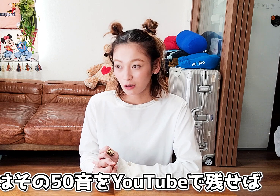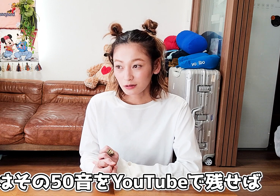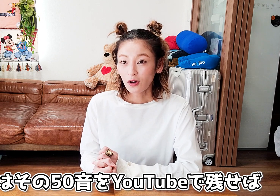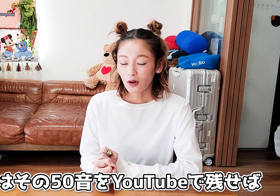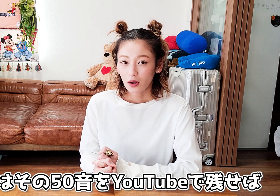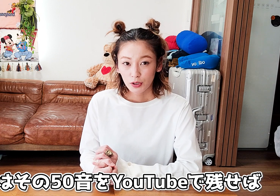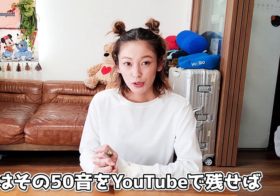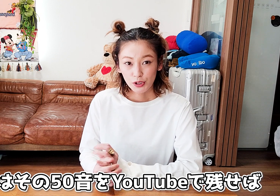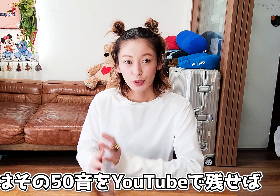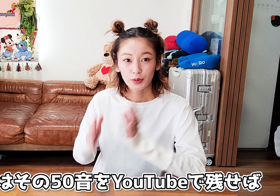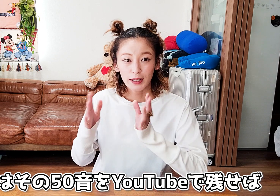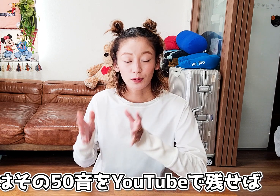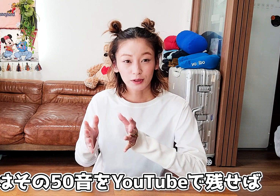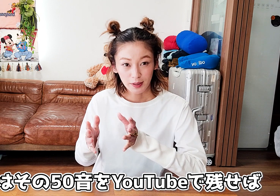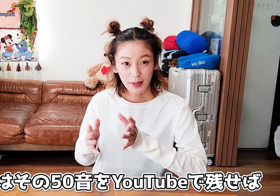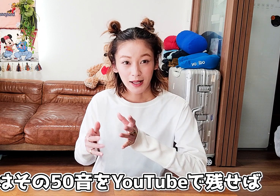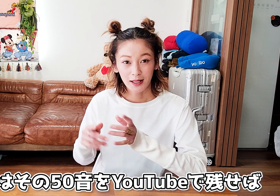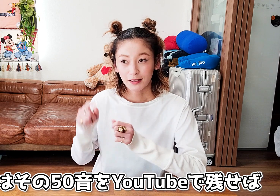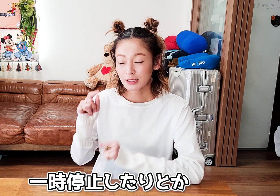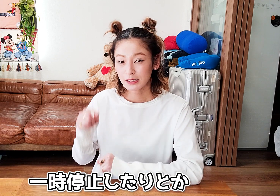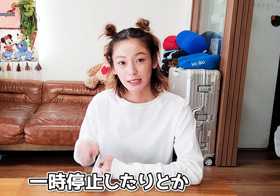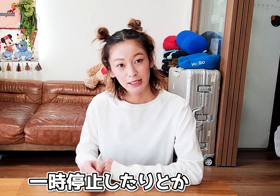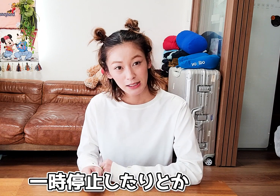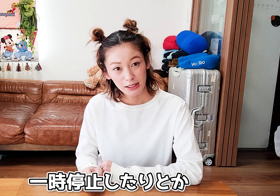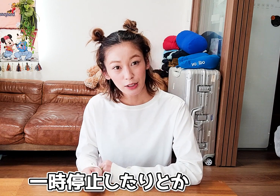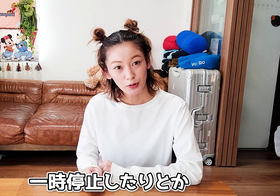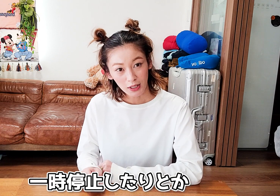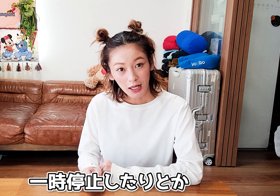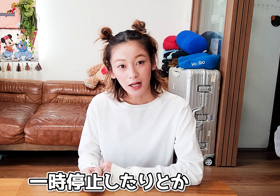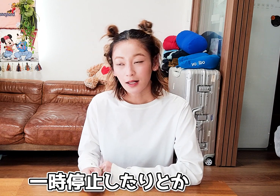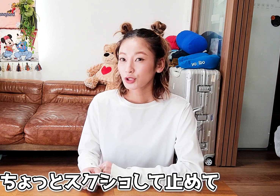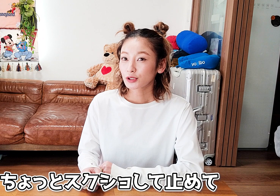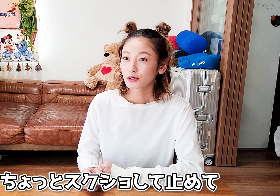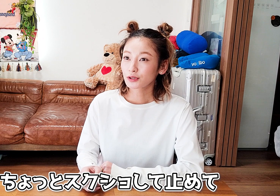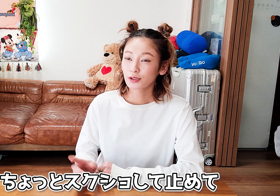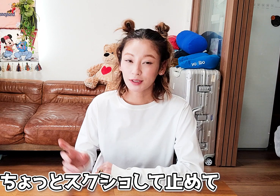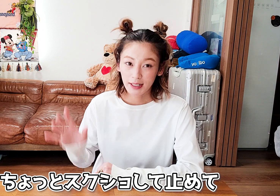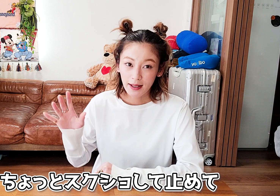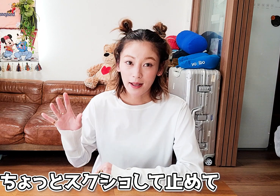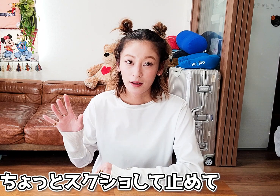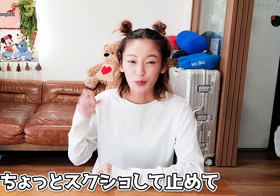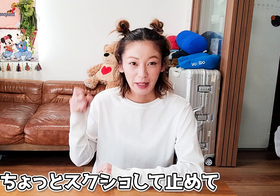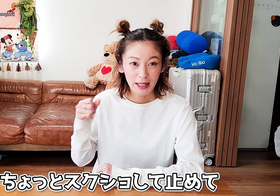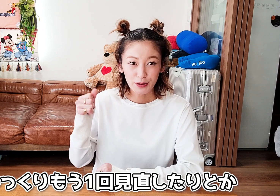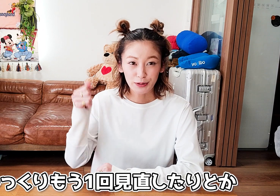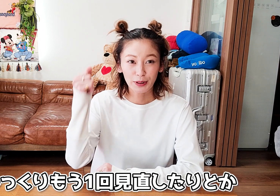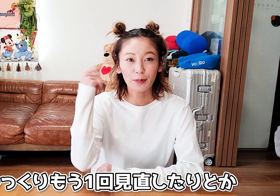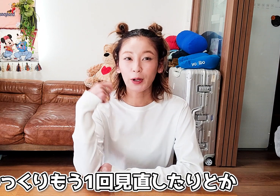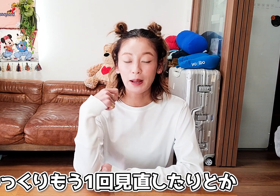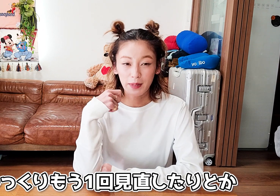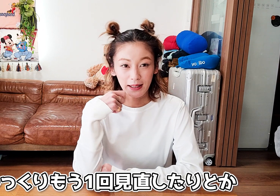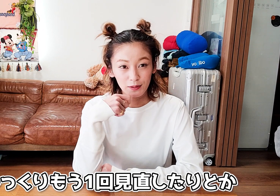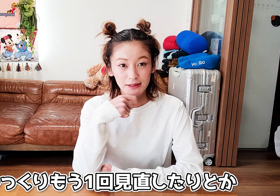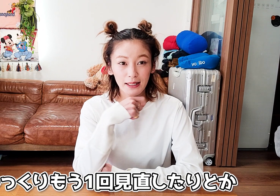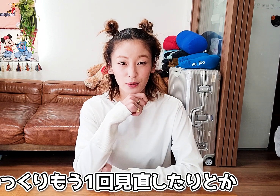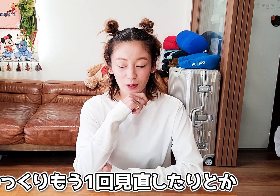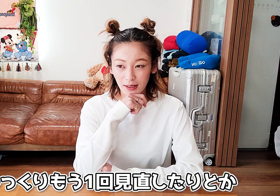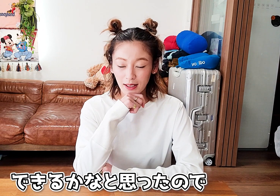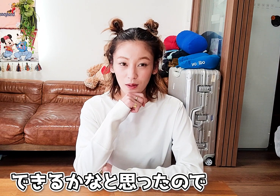を YouTube で残せば一時停止したりとか、ちょっとスクショして止めてゆっくりもう一回見直したりとかできるか